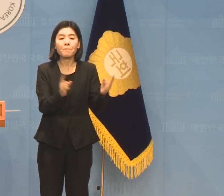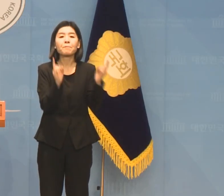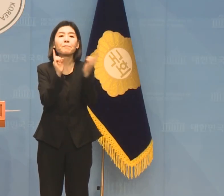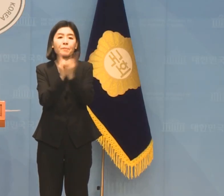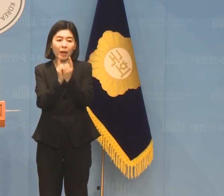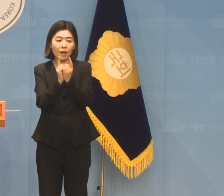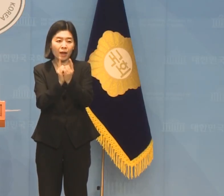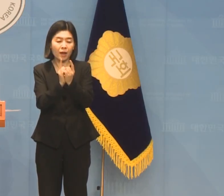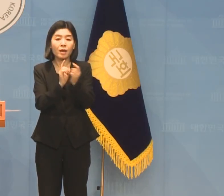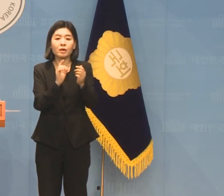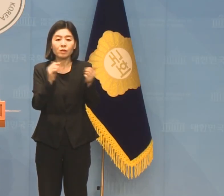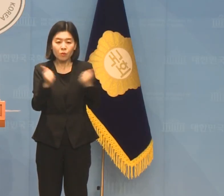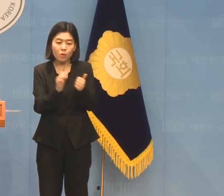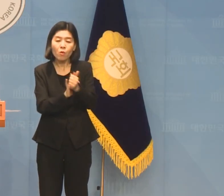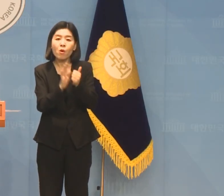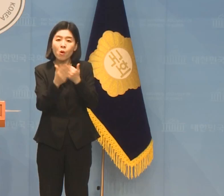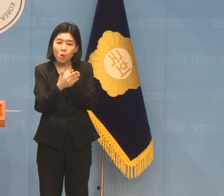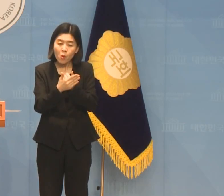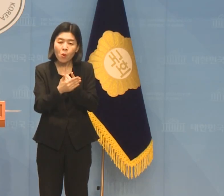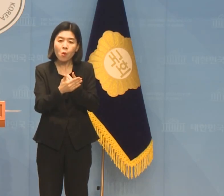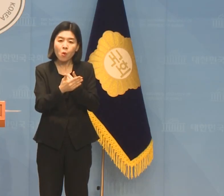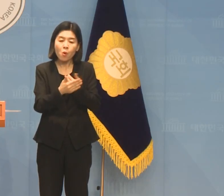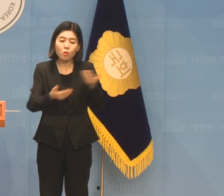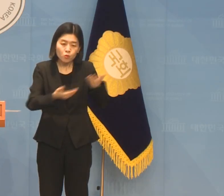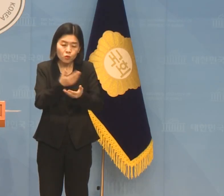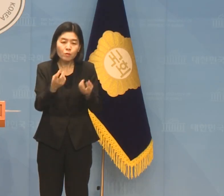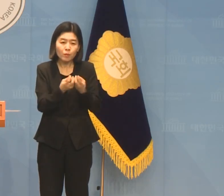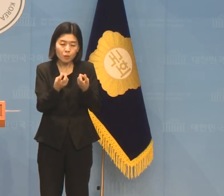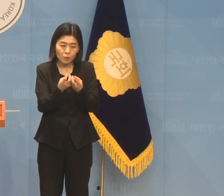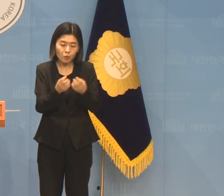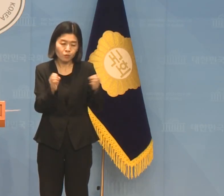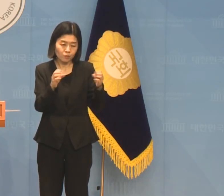양국 간의 의회 외교 교류 방안을 논의할 예정입니다.